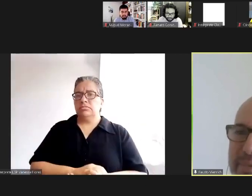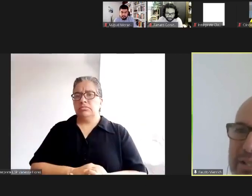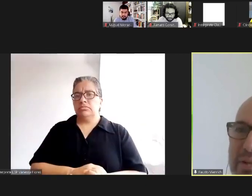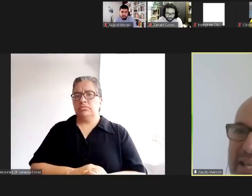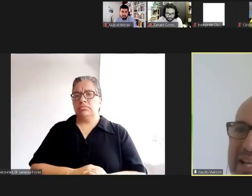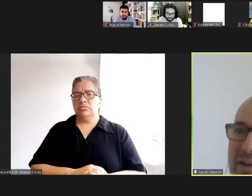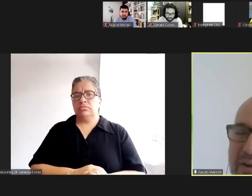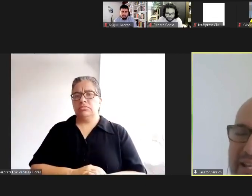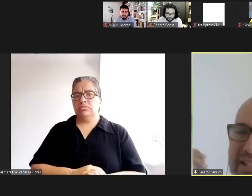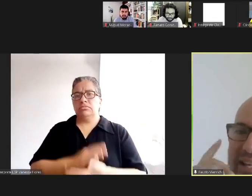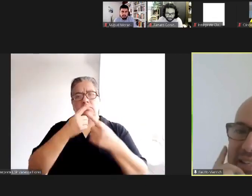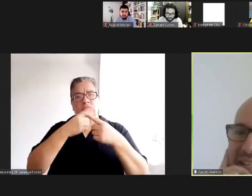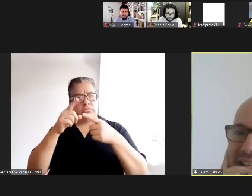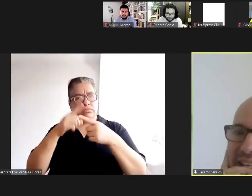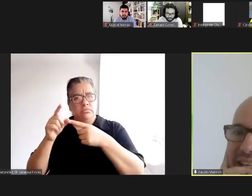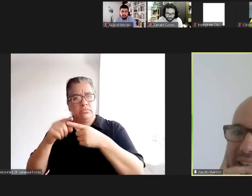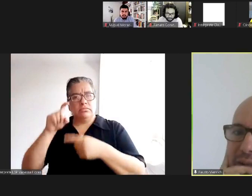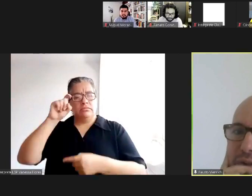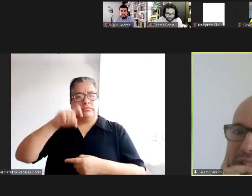de aspectos que hay que concretar.